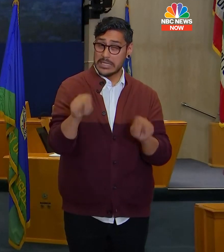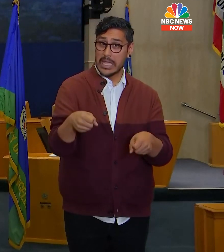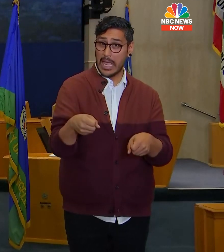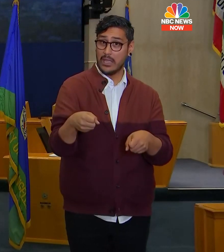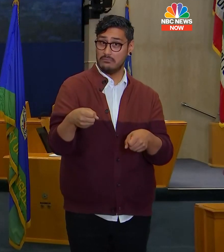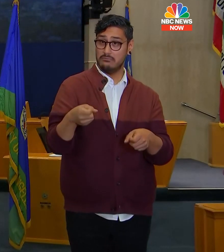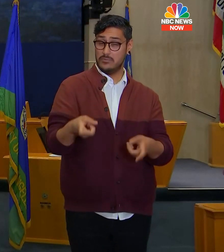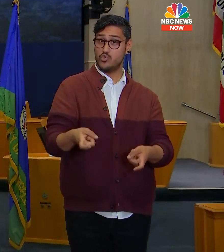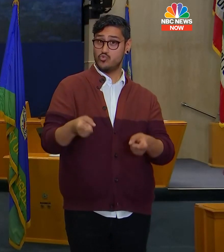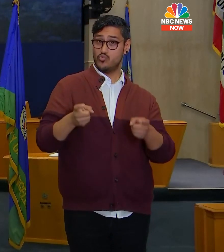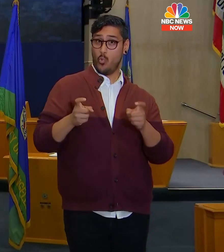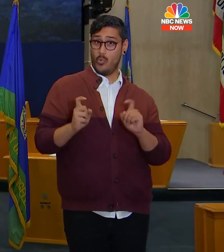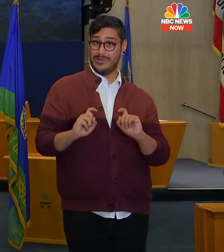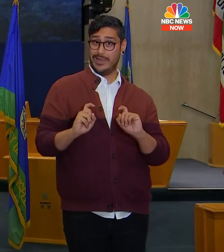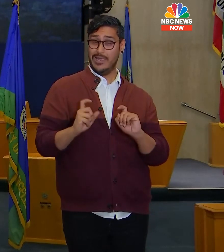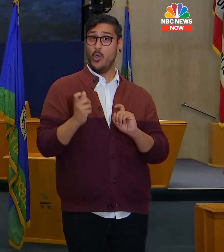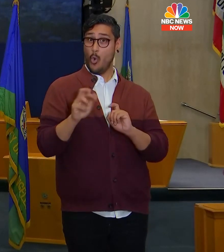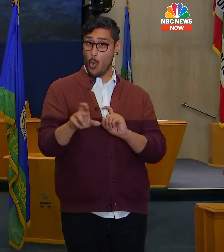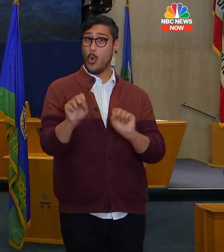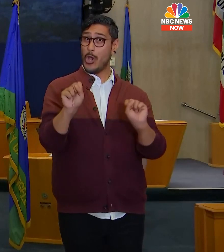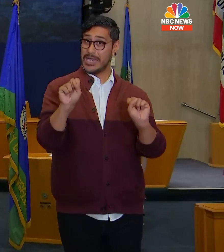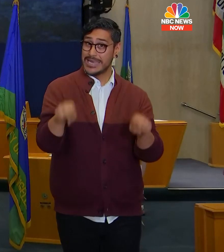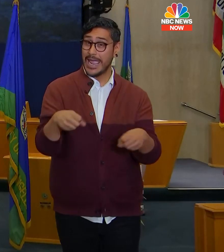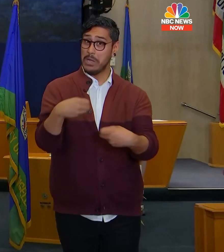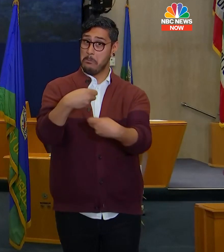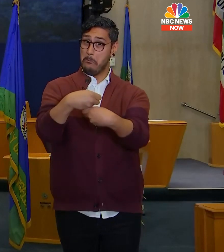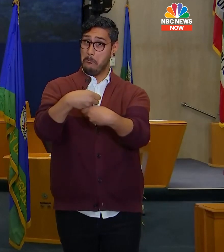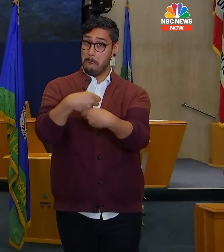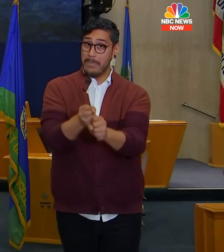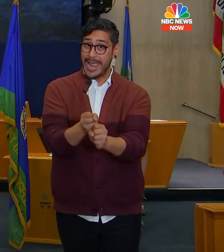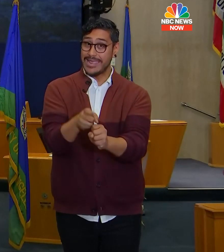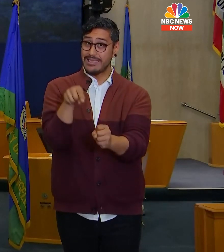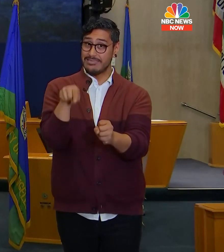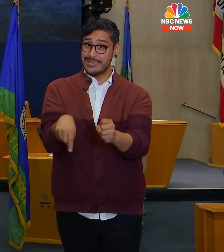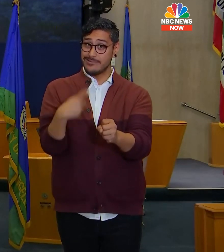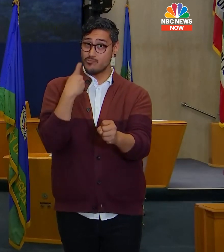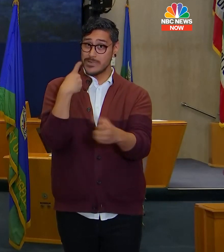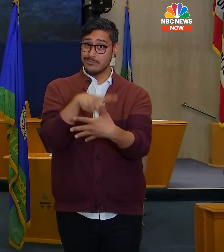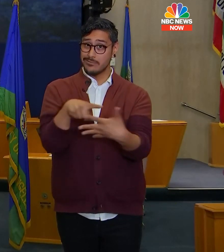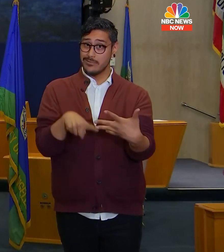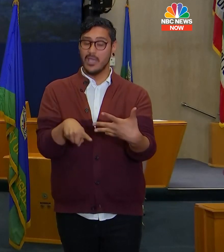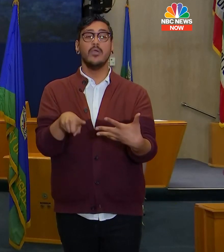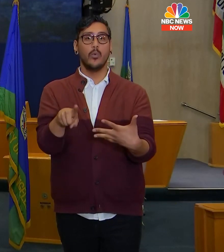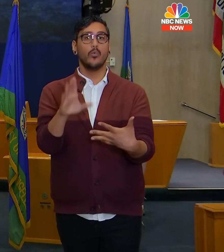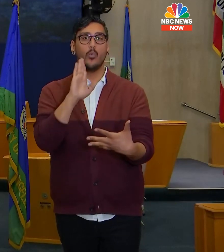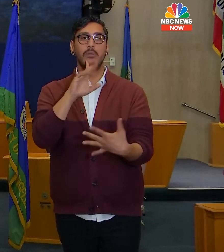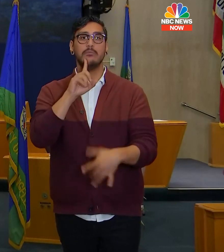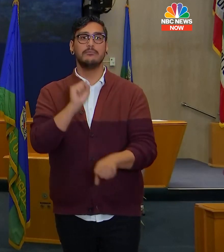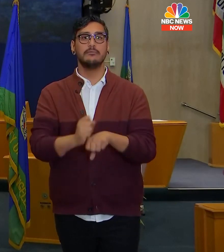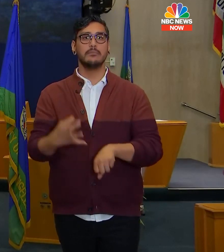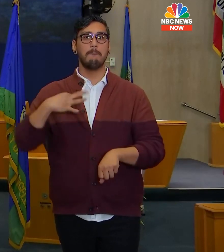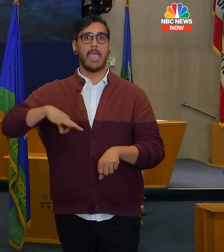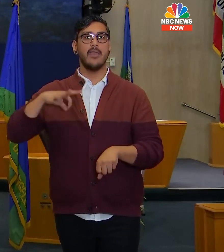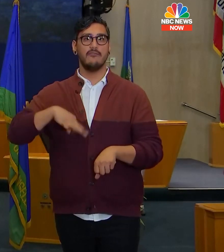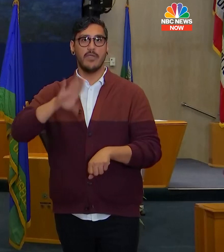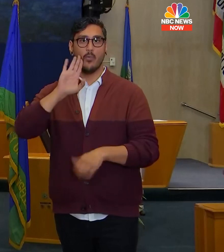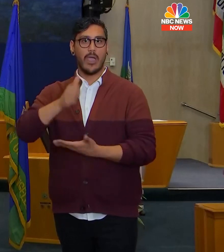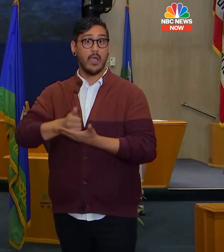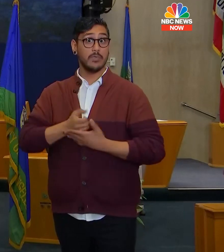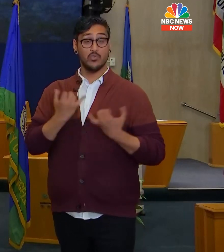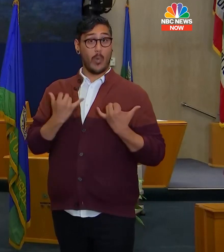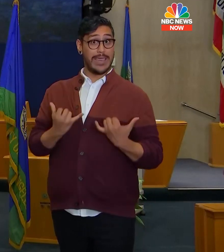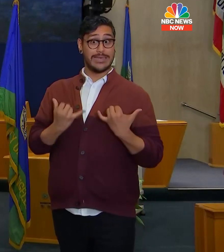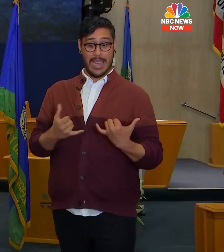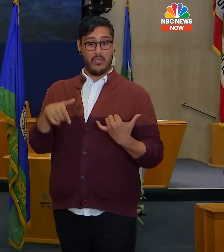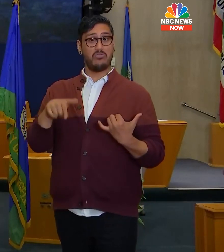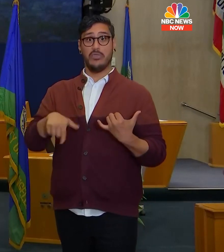a tratar de hacer este tipo de materiales, será muy beneficiante para nosotros porque tenemos una crisis en